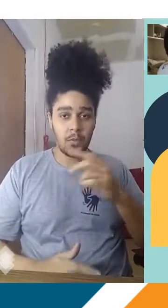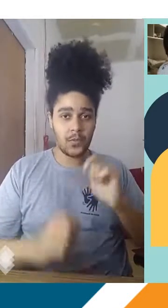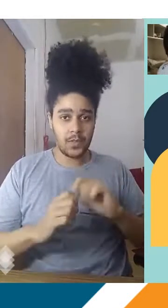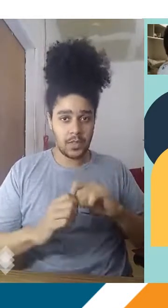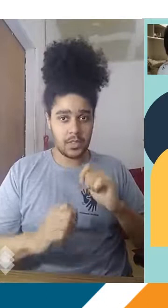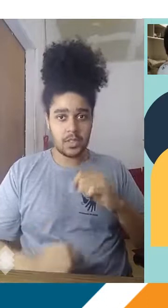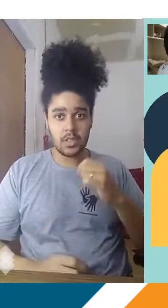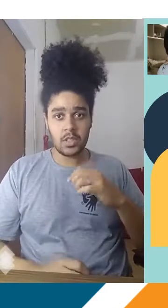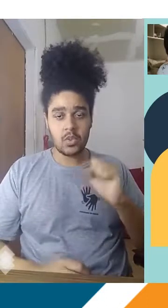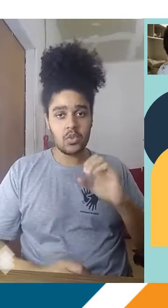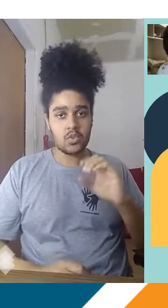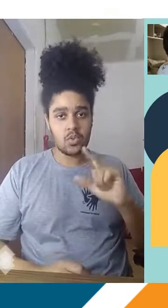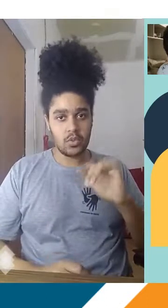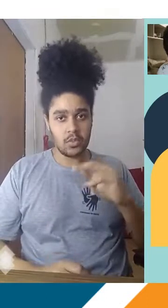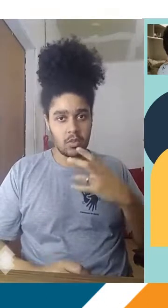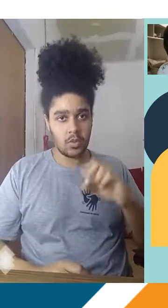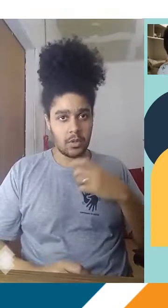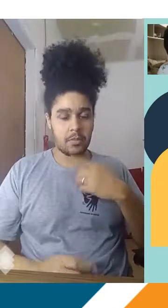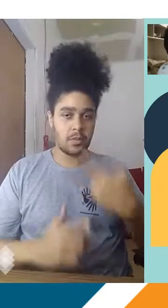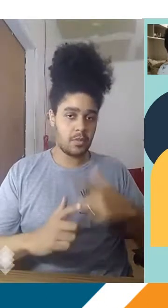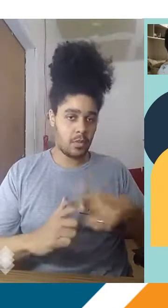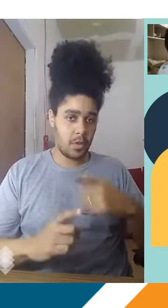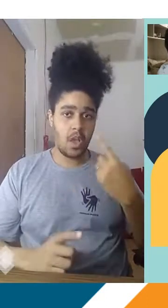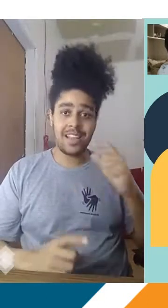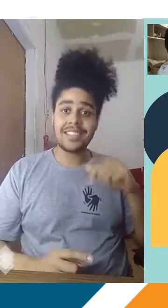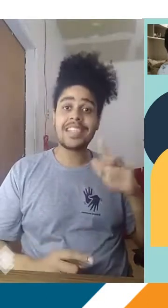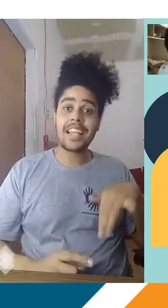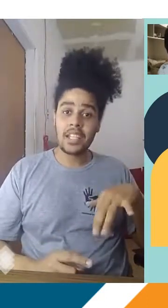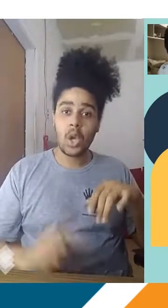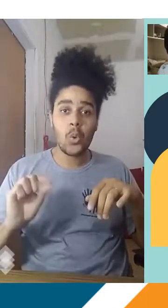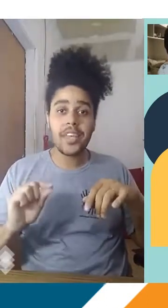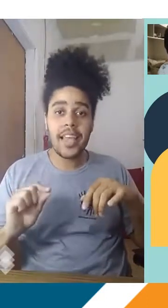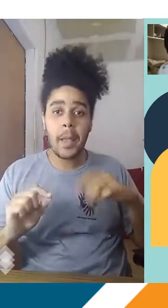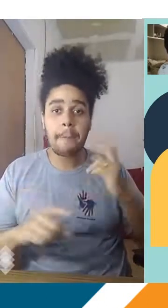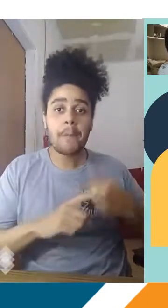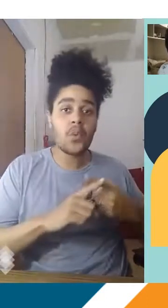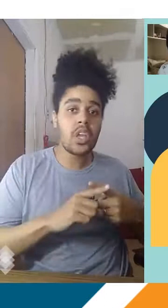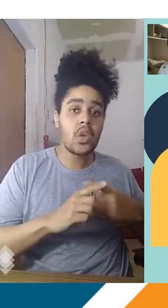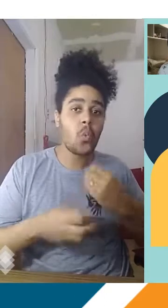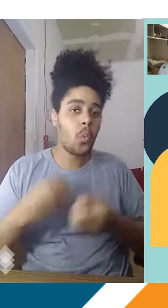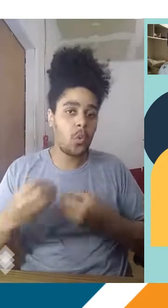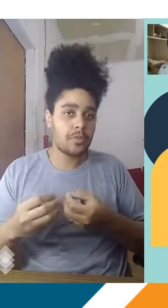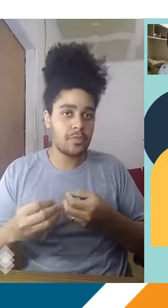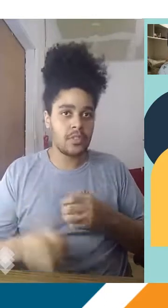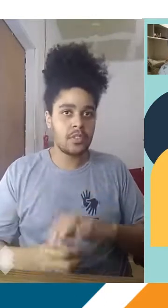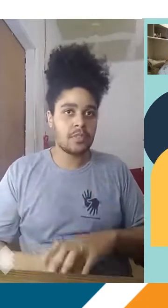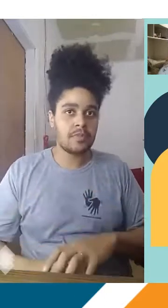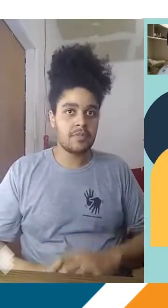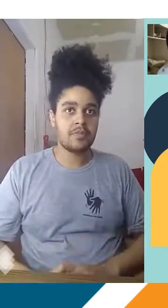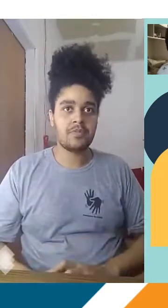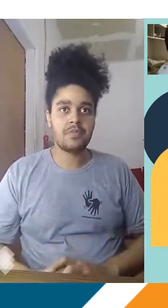falando rapidamente em solução para o meu problema, aquilo que vocês já sabem. Quem, o que, para que e como. Então, quem vai agir? Quem é